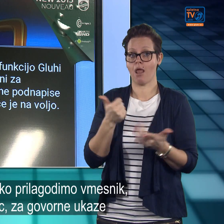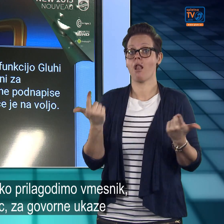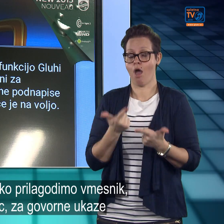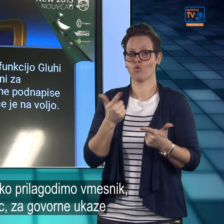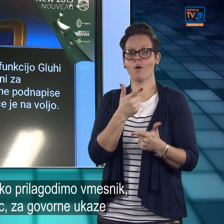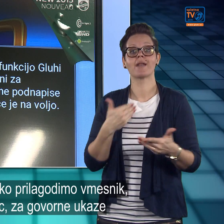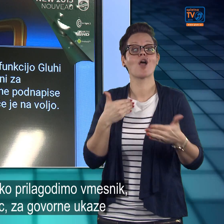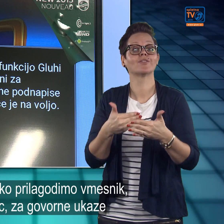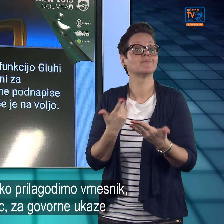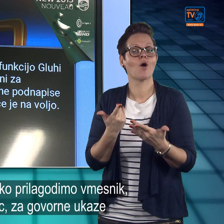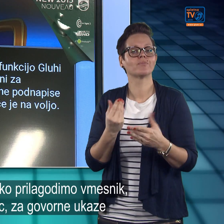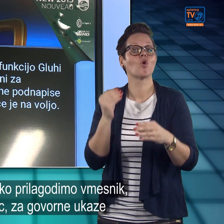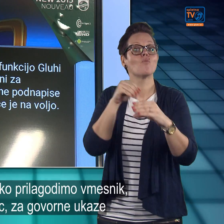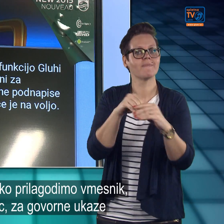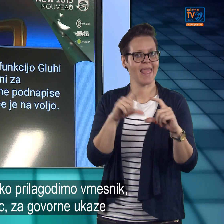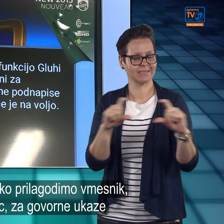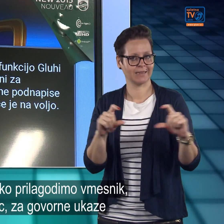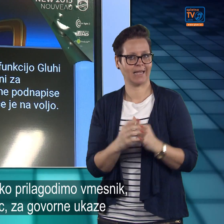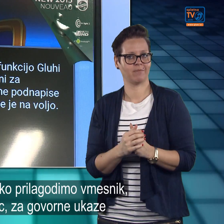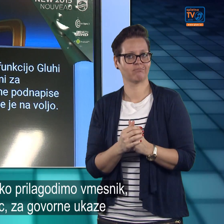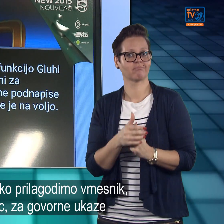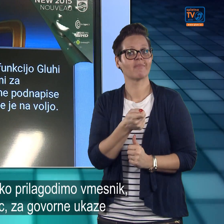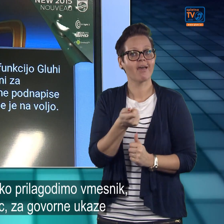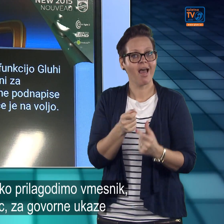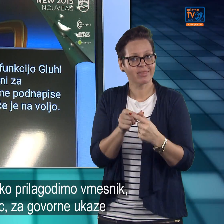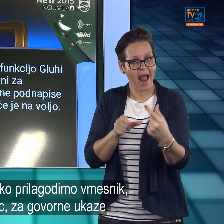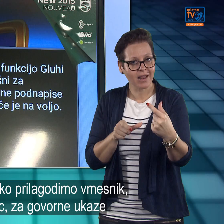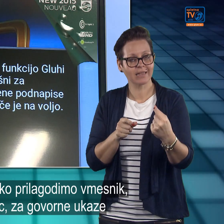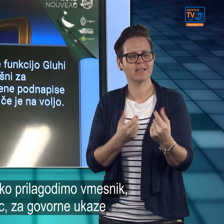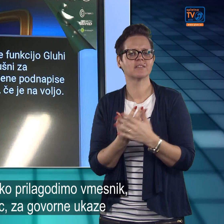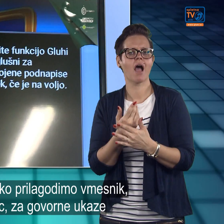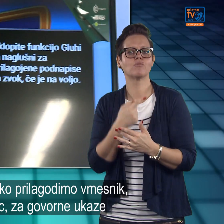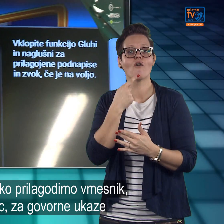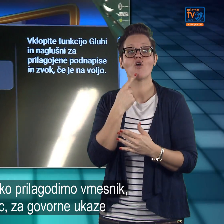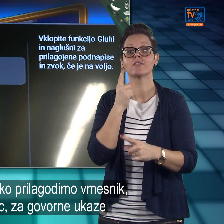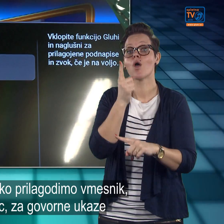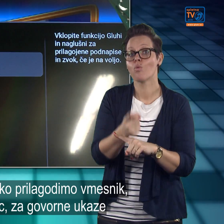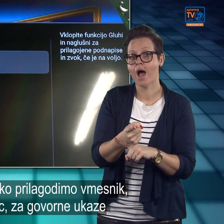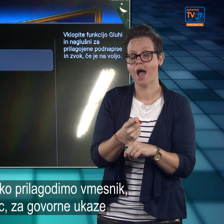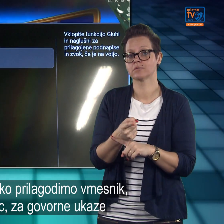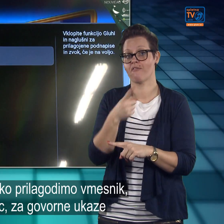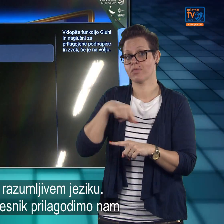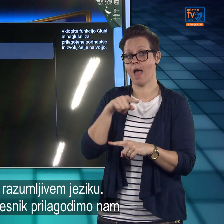Najprej lahko prilagodimo vmesnik, daljinec za govorne ukaze v nam razumljivem jeziku.